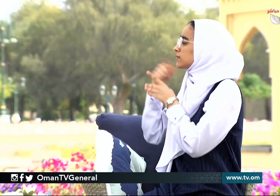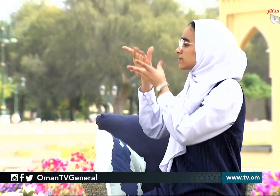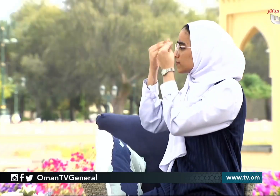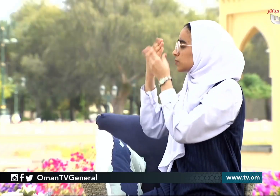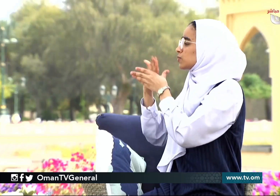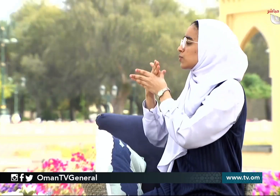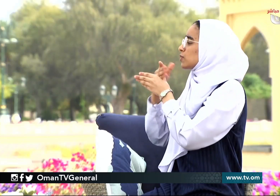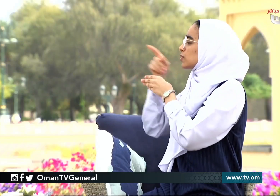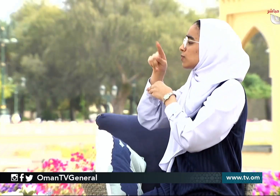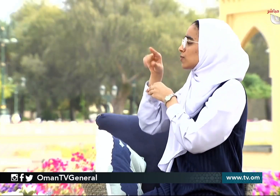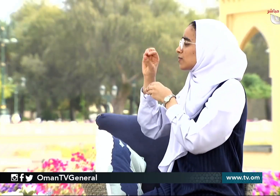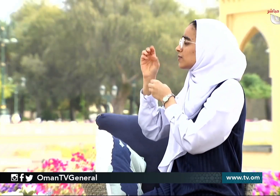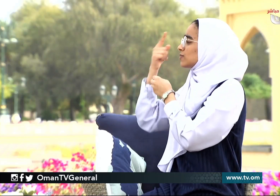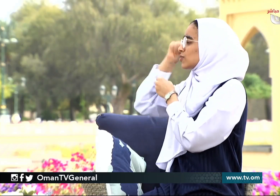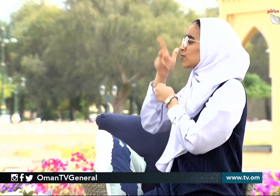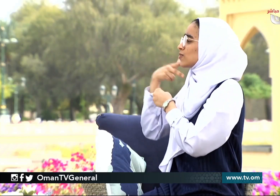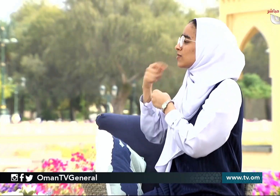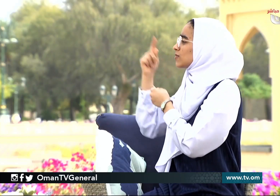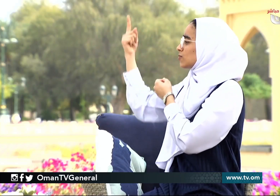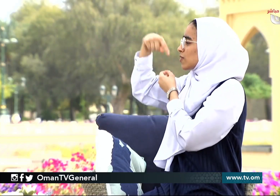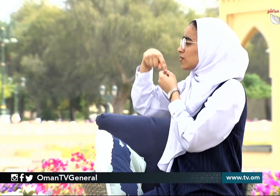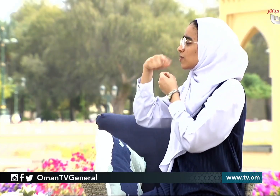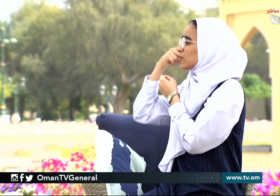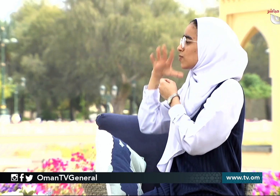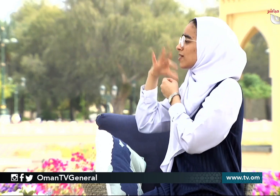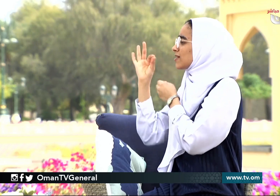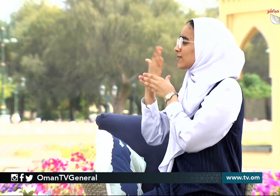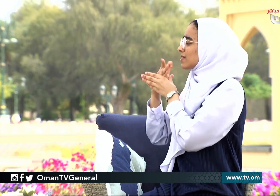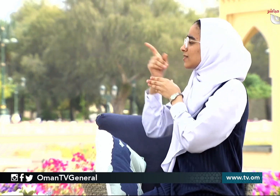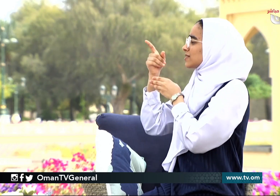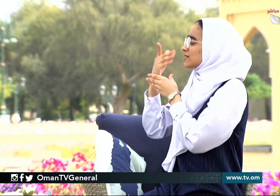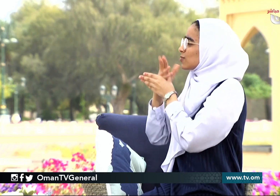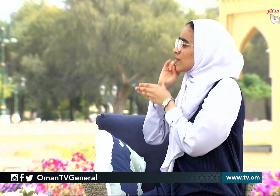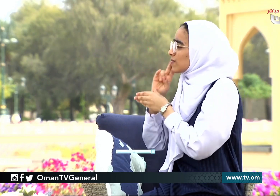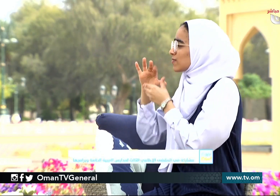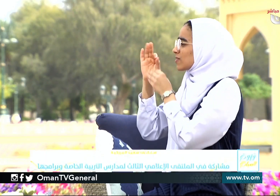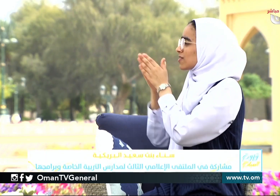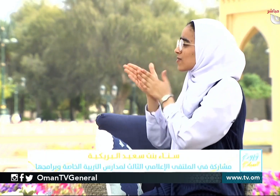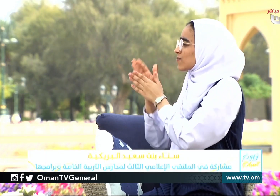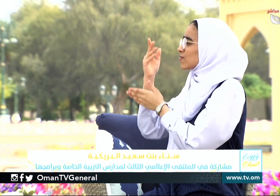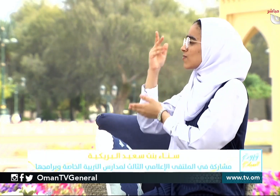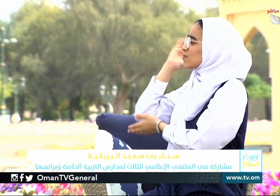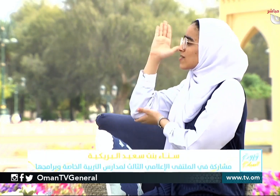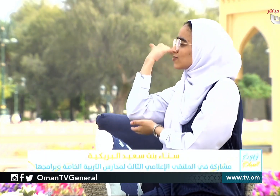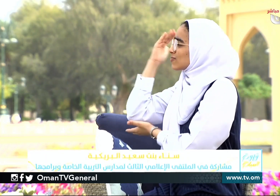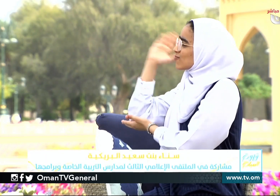نعم، أنا تم يعني اختيار في هذا البرنامج لأكون يعني أن أكون في ورشة عمل في مجال الإعلام، متحمسة